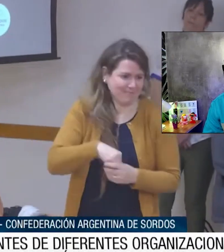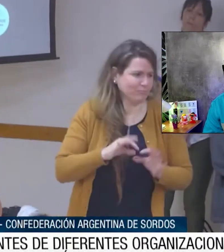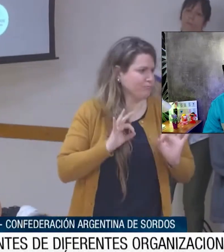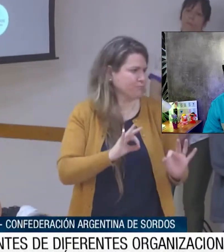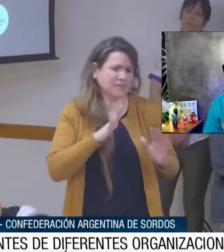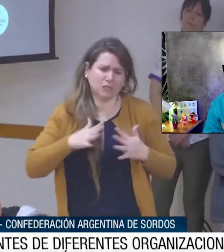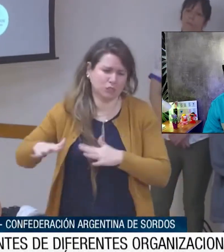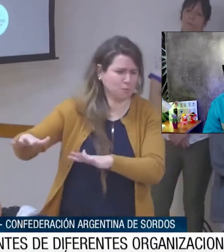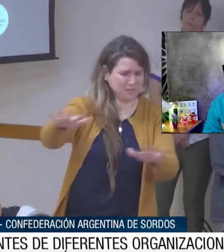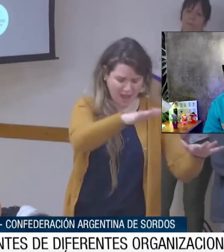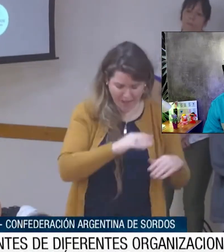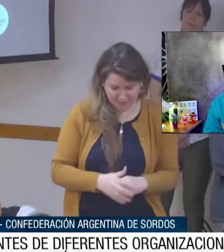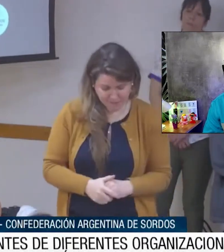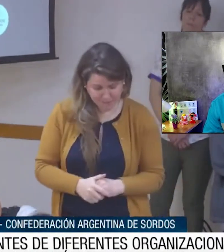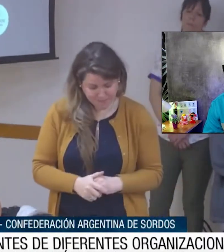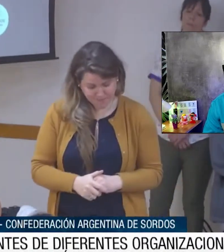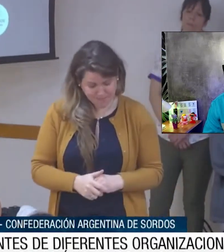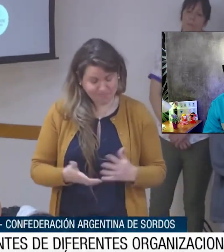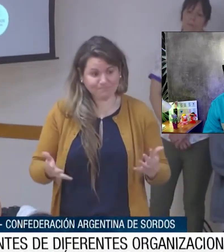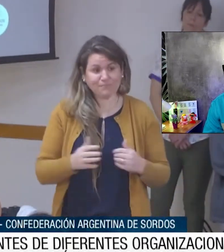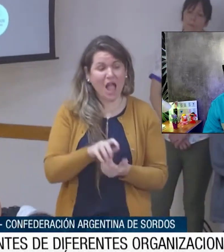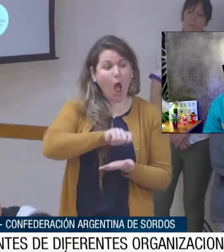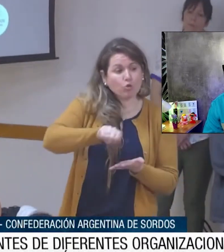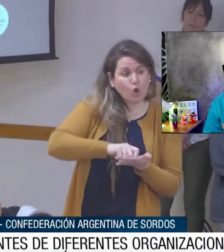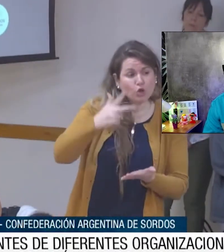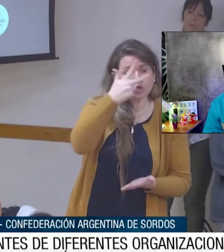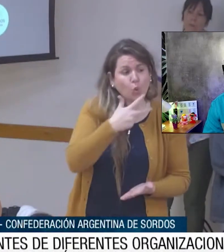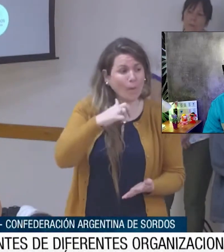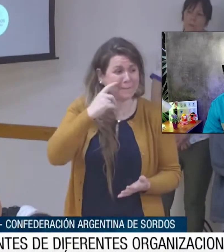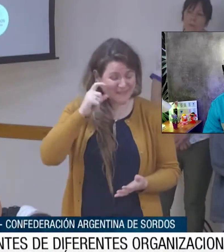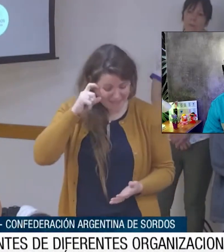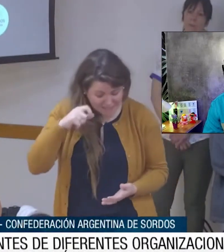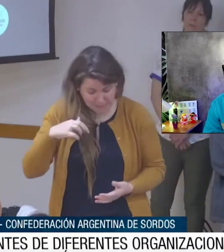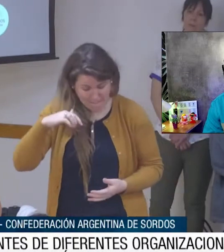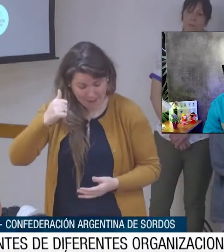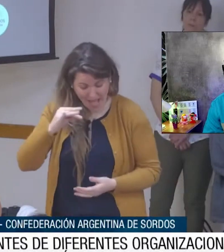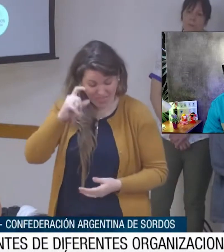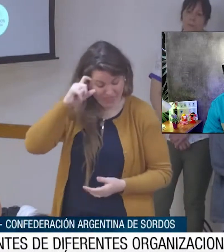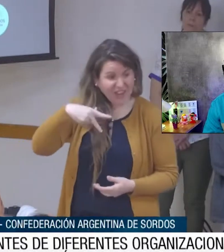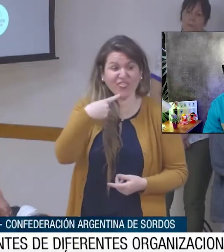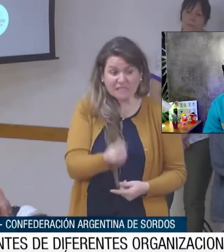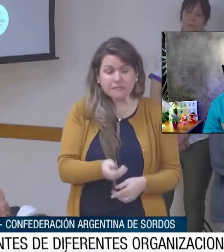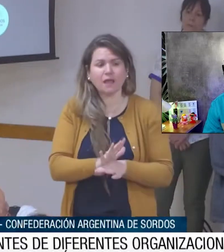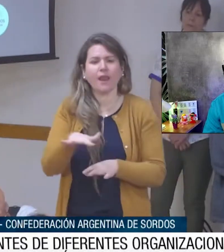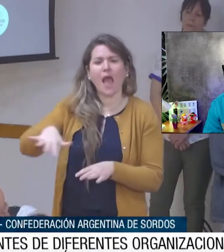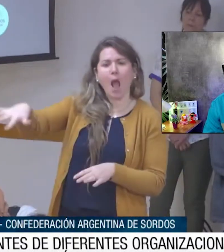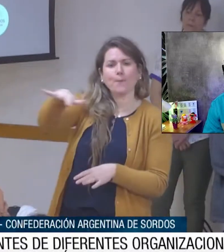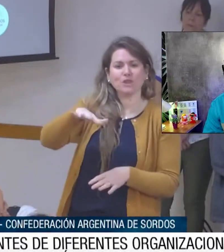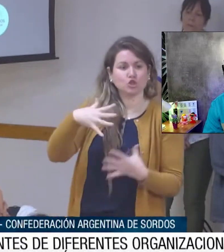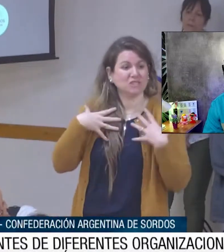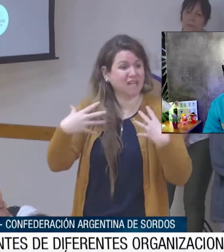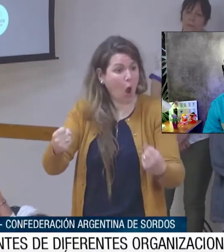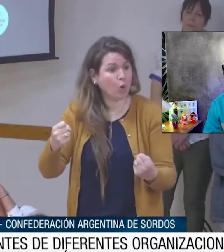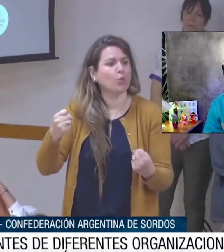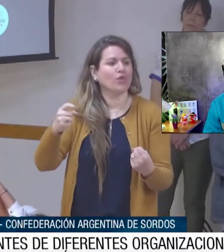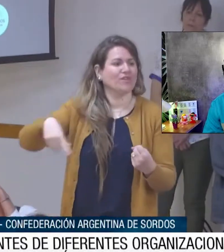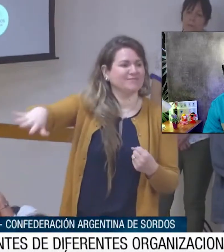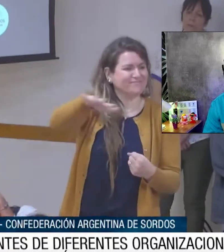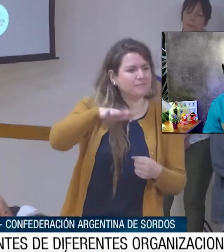Cuando nacieron mis hijos, viví esa misma situación que comentaba una compañera. Hay distintos investigadores que dicen que el ámbito